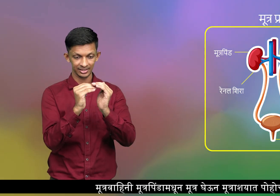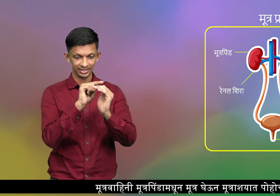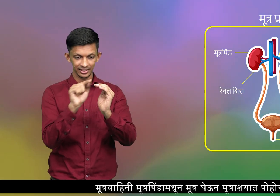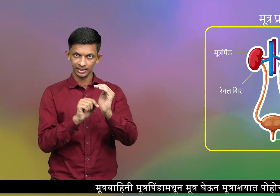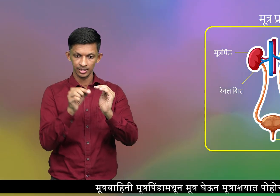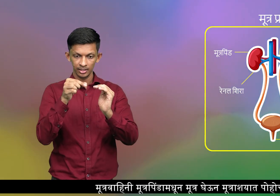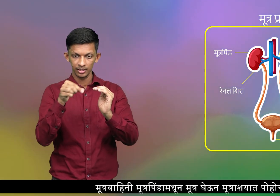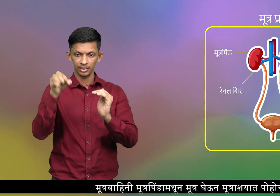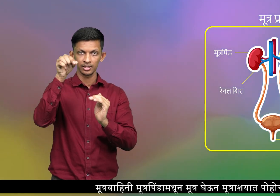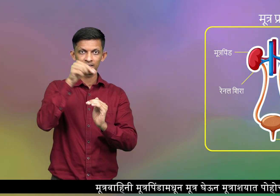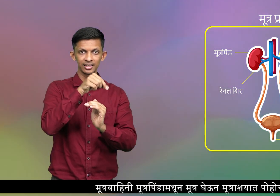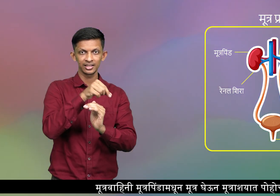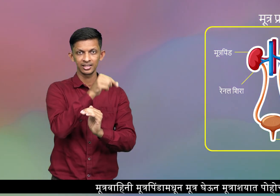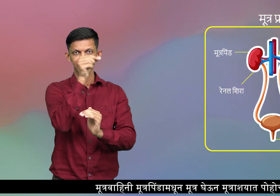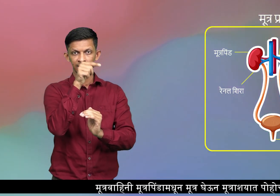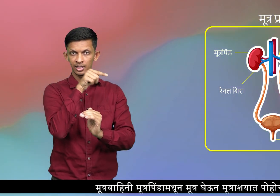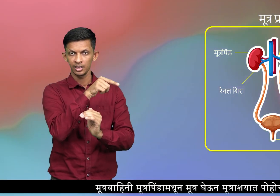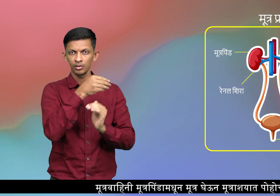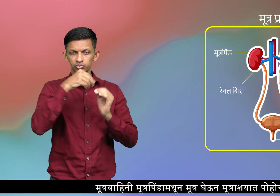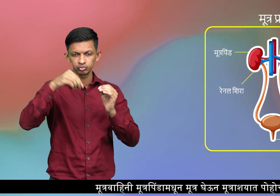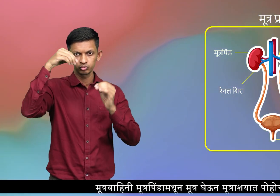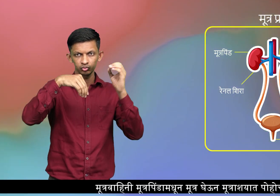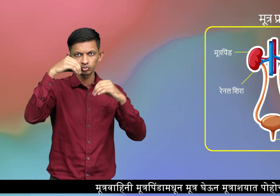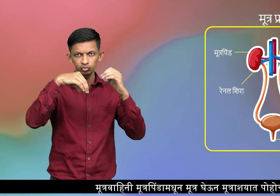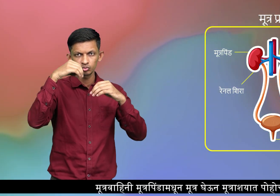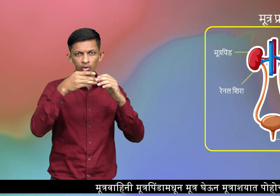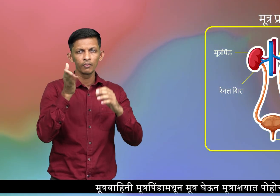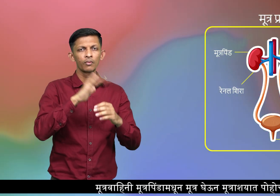मूत्रवाहिनी मूत्रपिंडातून मूत्र घेऊन मूत्राशयात पोहोचते.